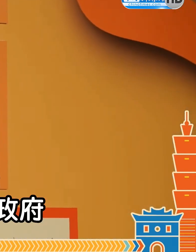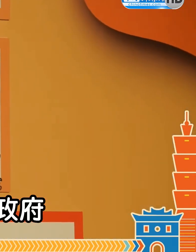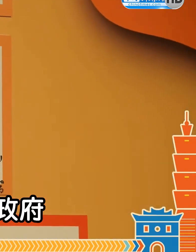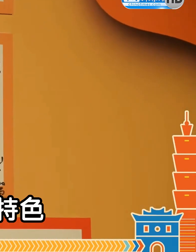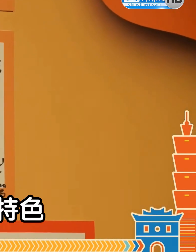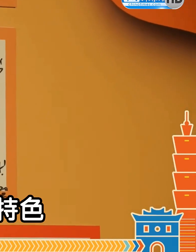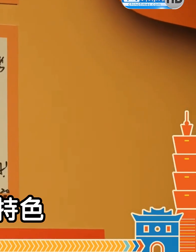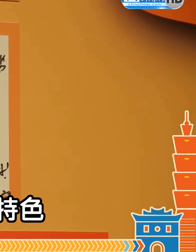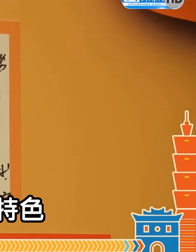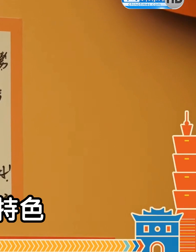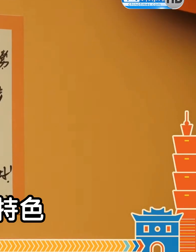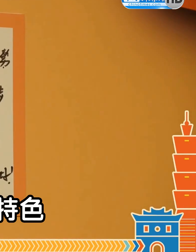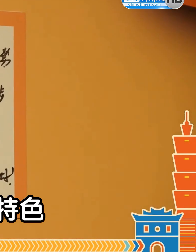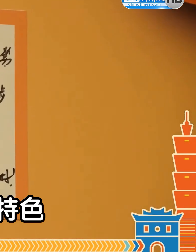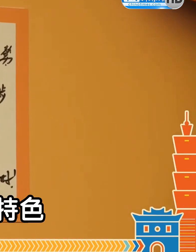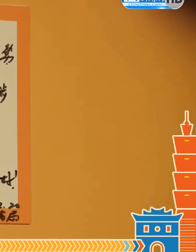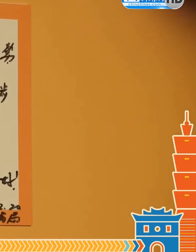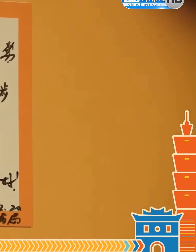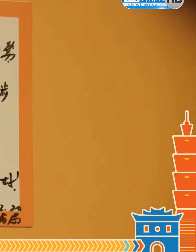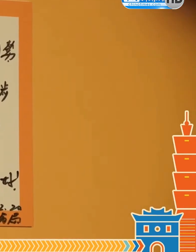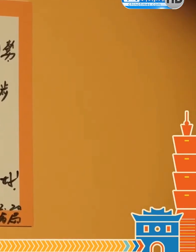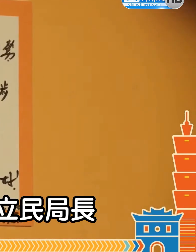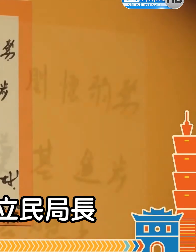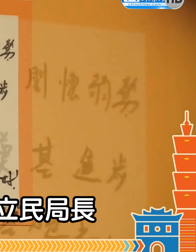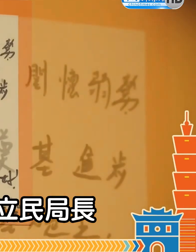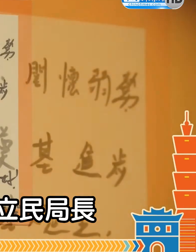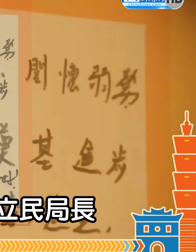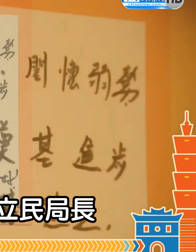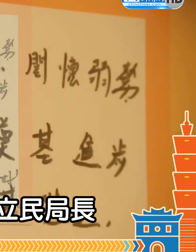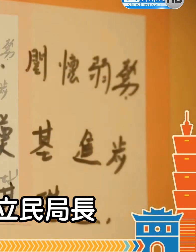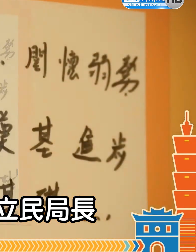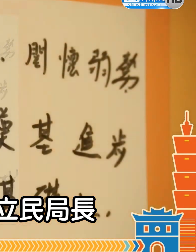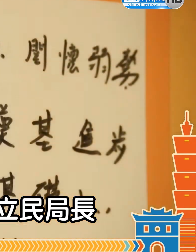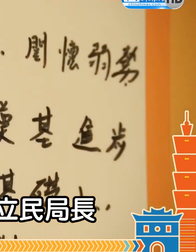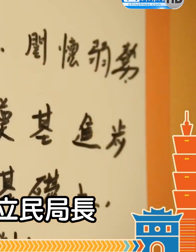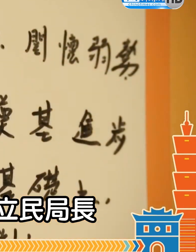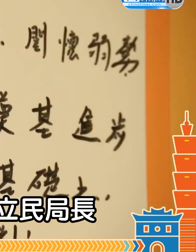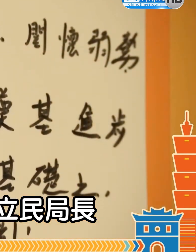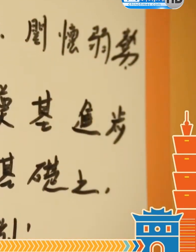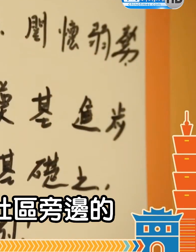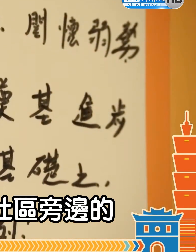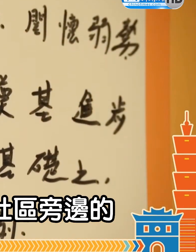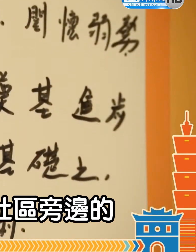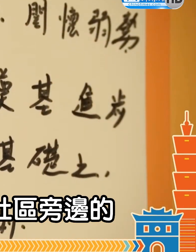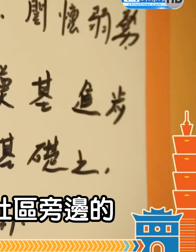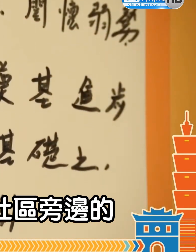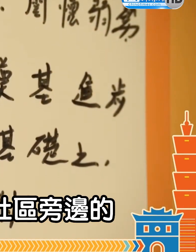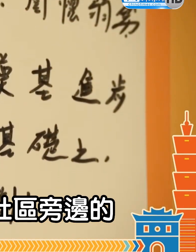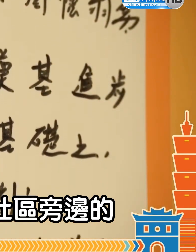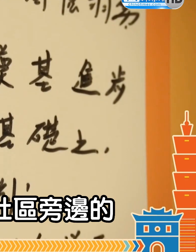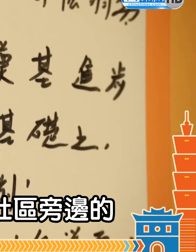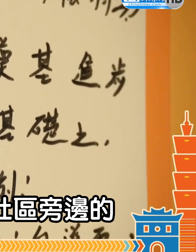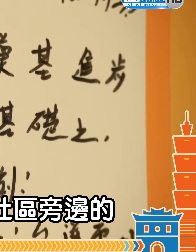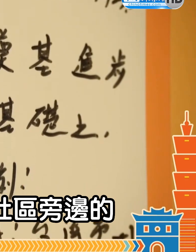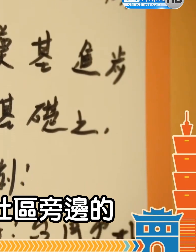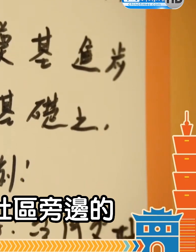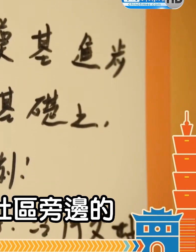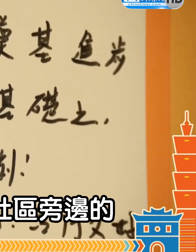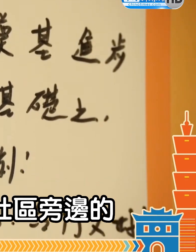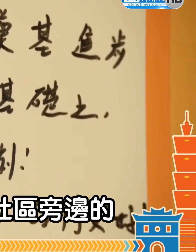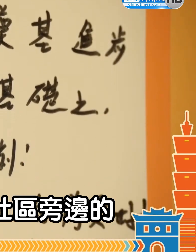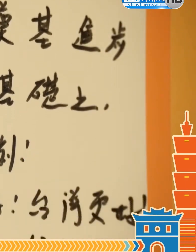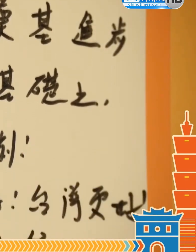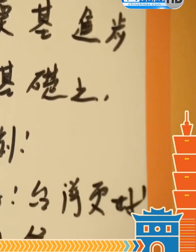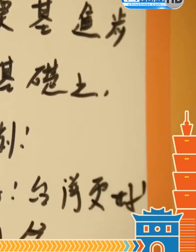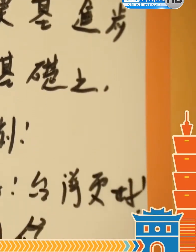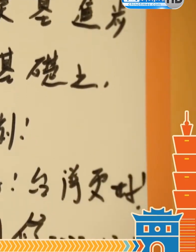政府因为都市的特色，他要求当时的徐立明局长要去那个12个都在社区旁边